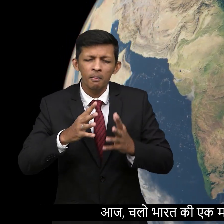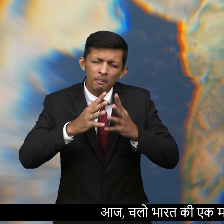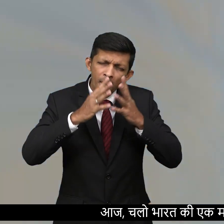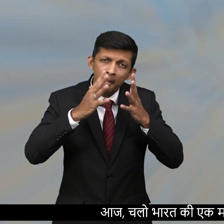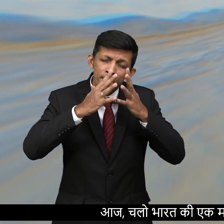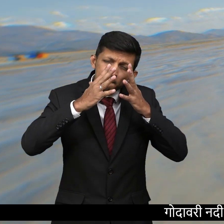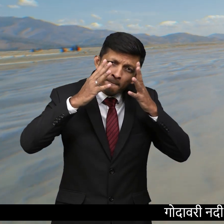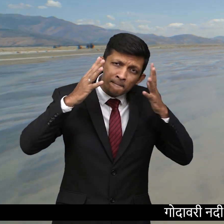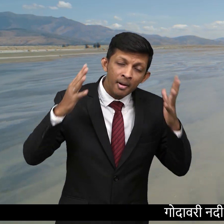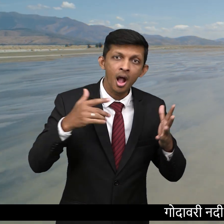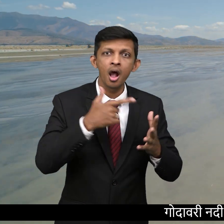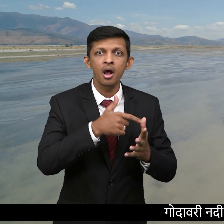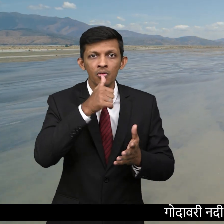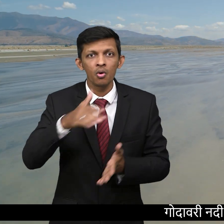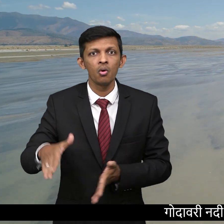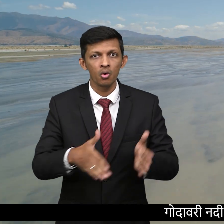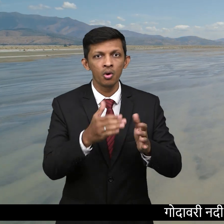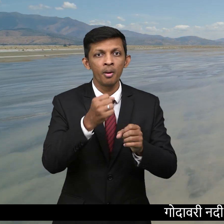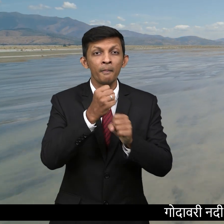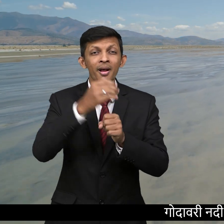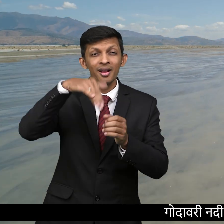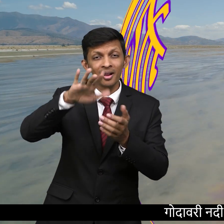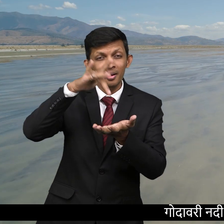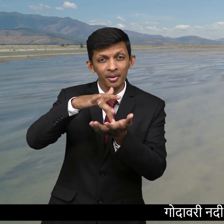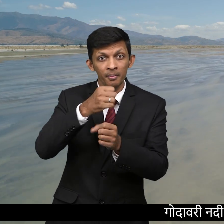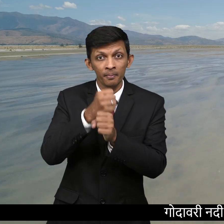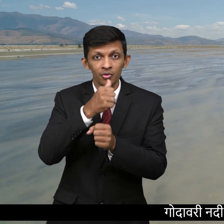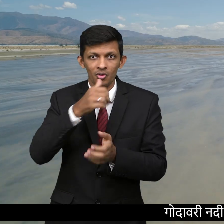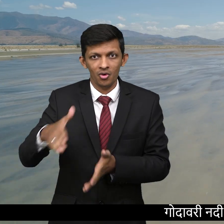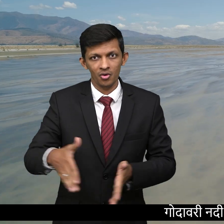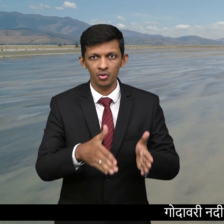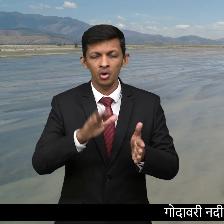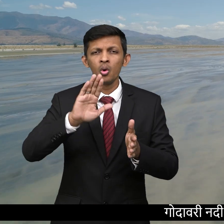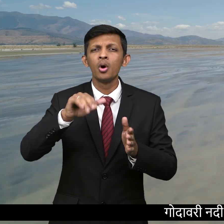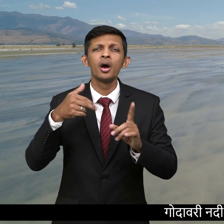पर चलते हैं। गोदावरी नदी, जिसे दक्षिणा गंगा